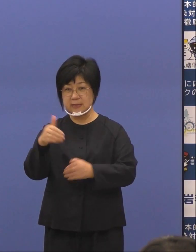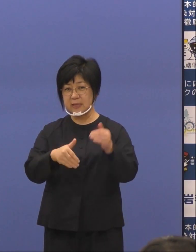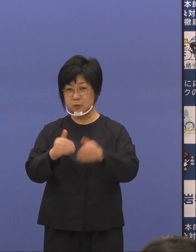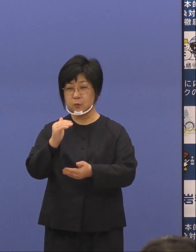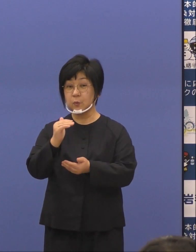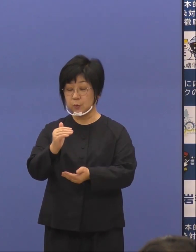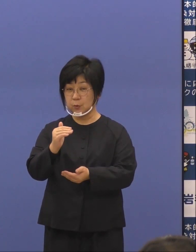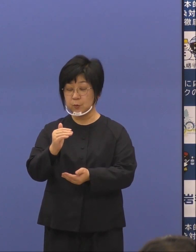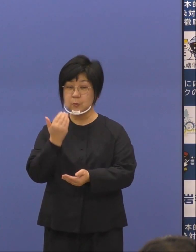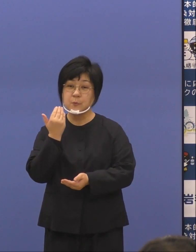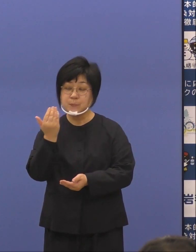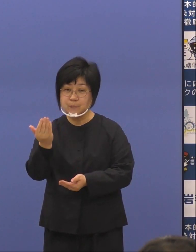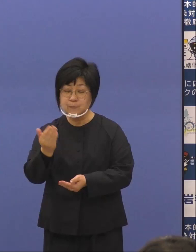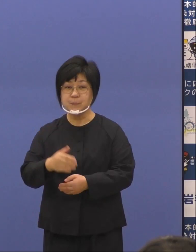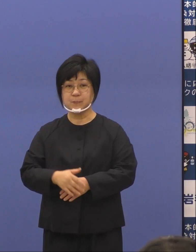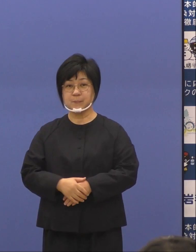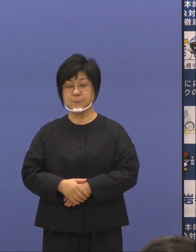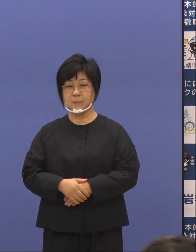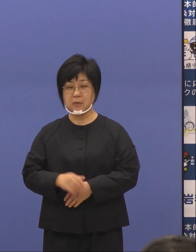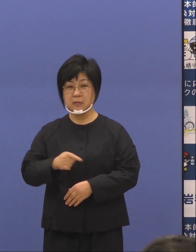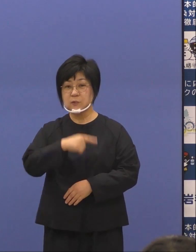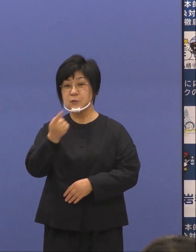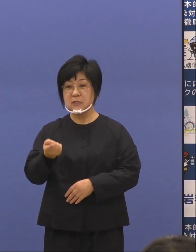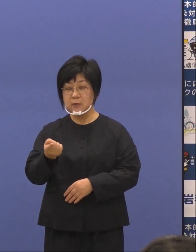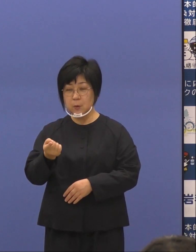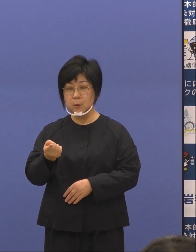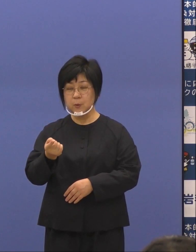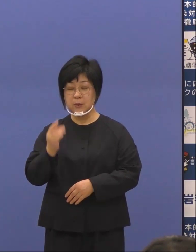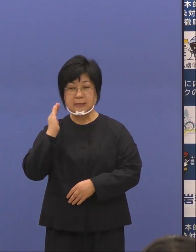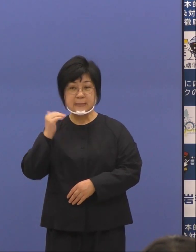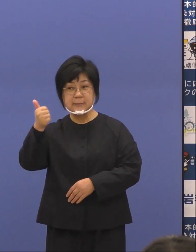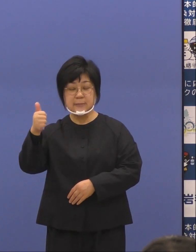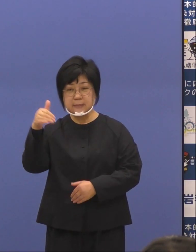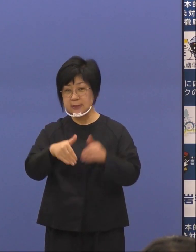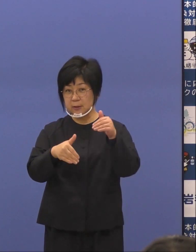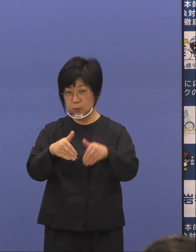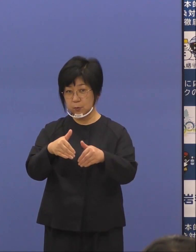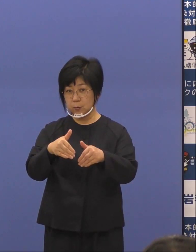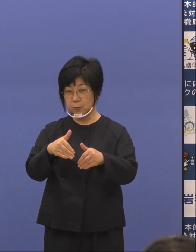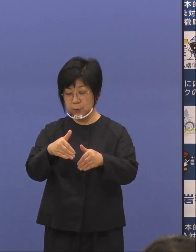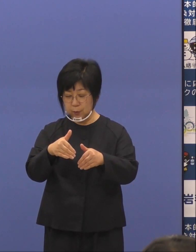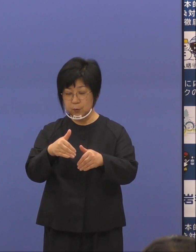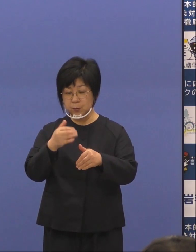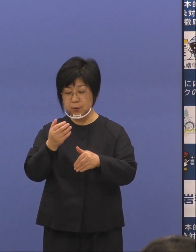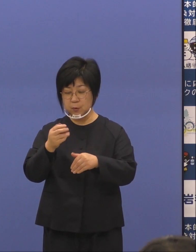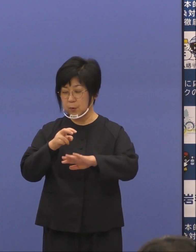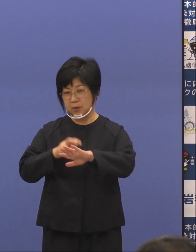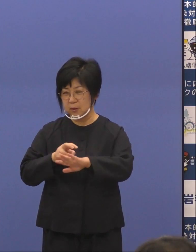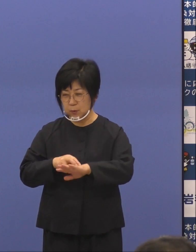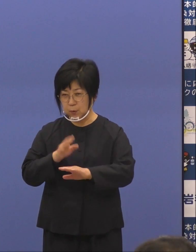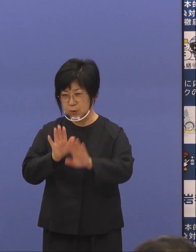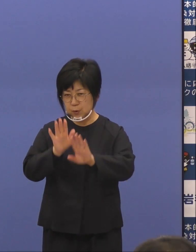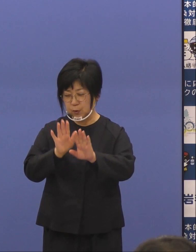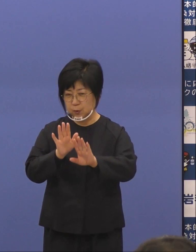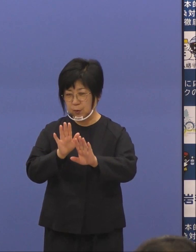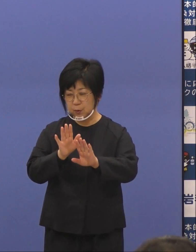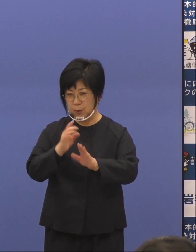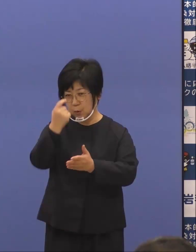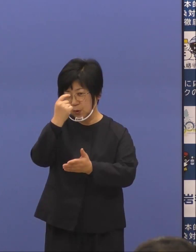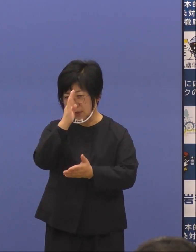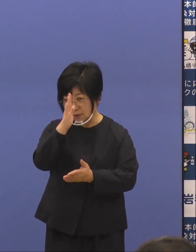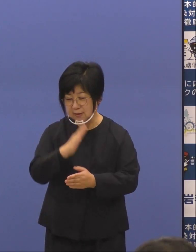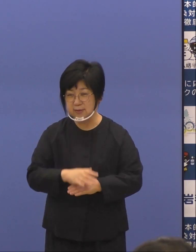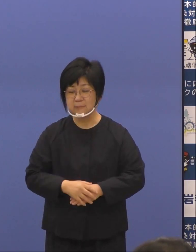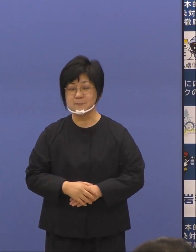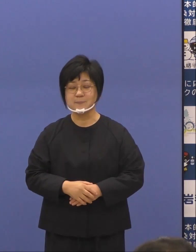見の方で聞いている職なんですが、次期知事選への対応というもの、現時点での検討状況を教えていただければと思います。 今発表